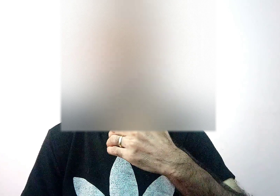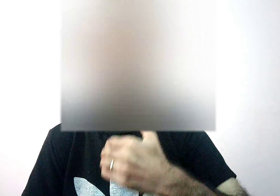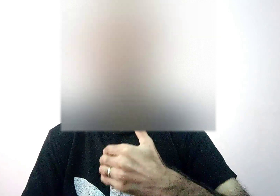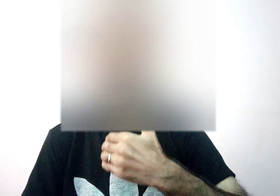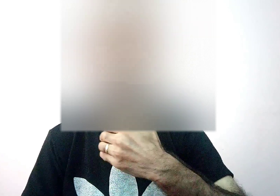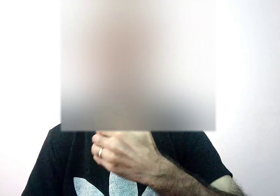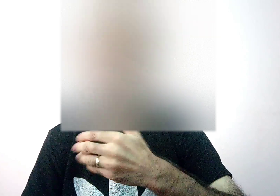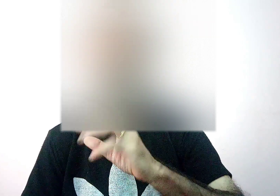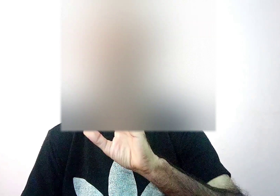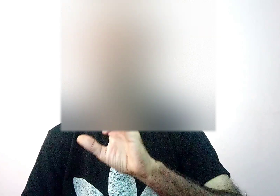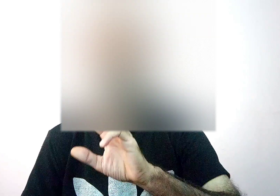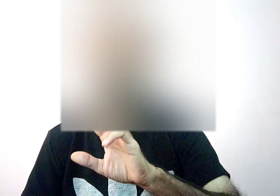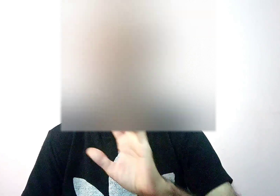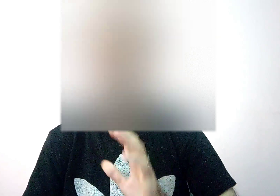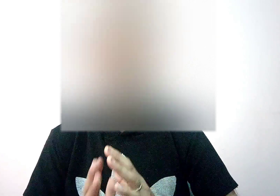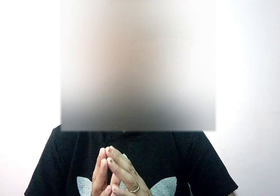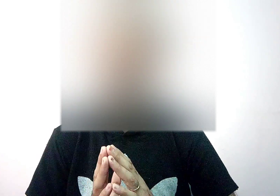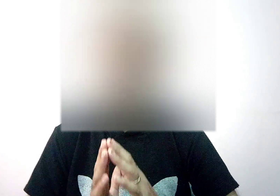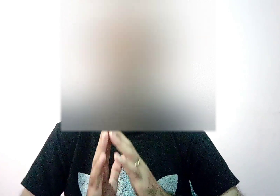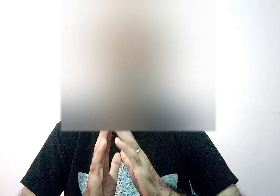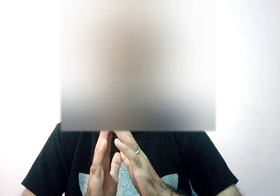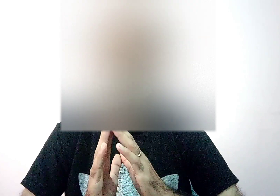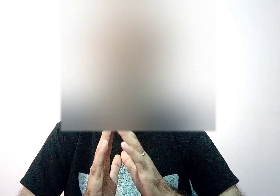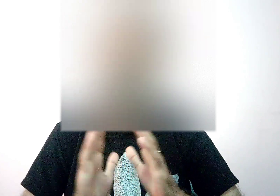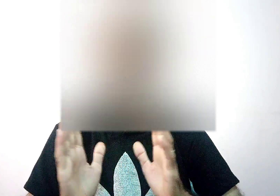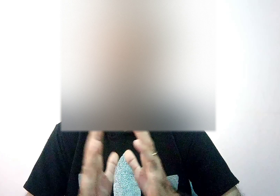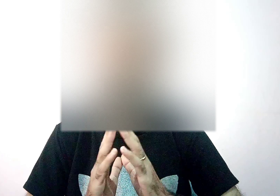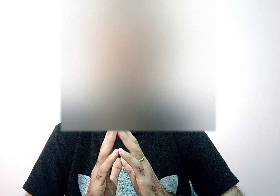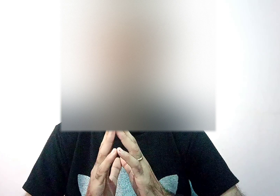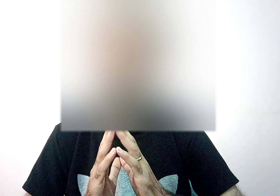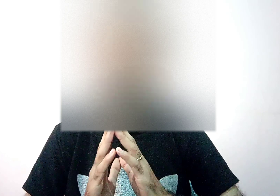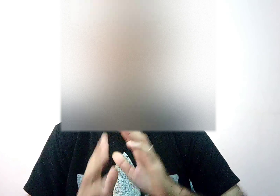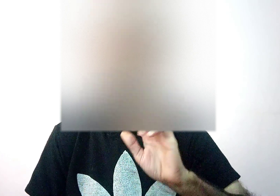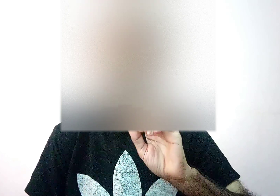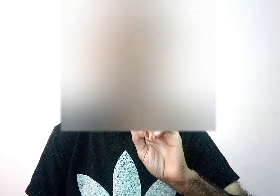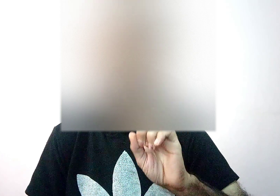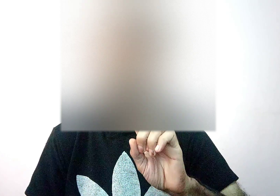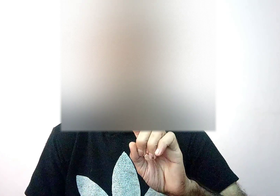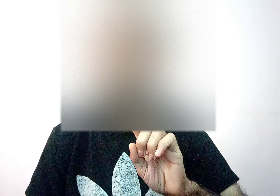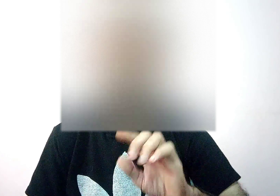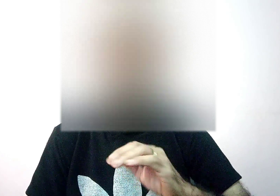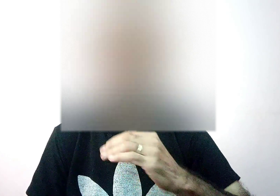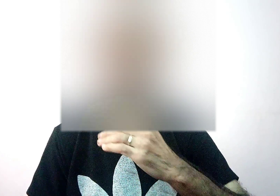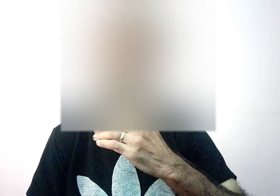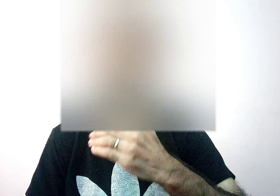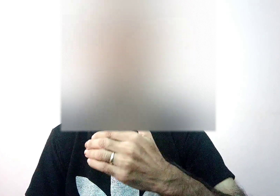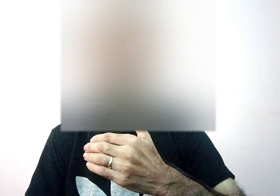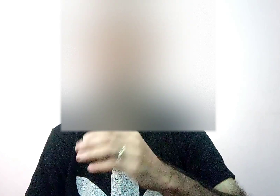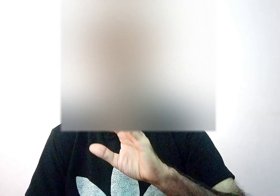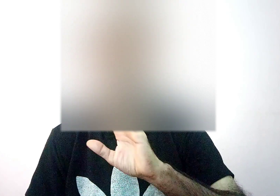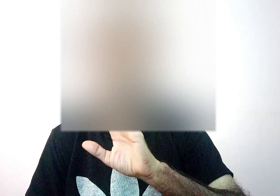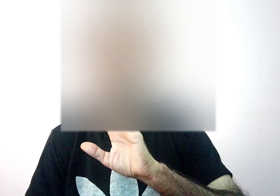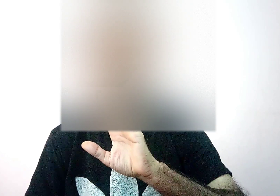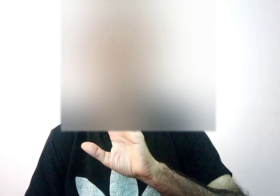الكلمه اللي قالها في الامم المتحده. قال كلمه ناريه جدا، قال احنا مش ضد اثيوبيا